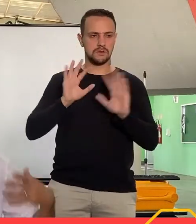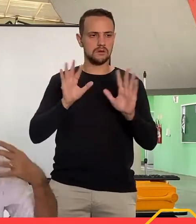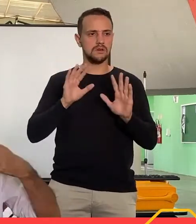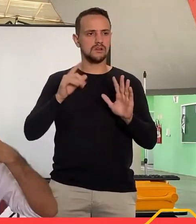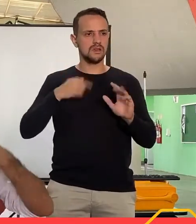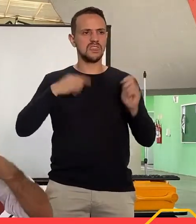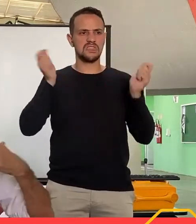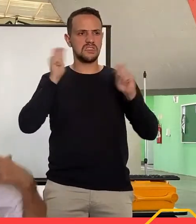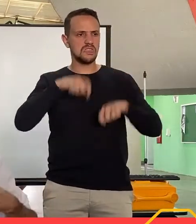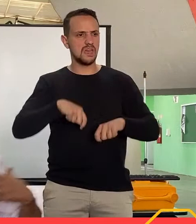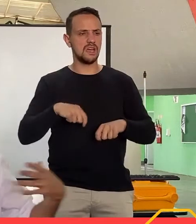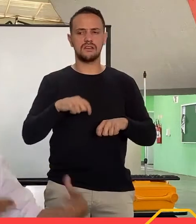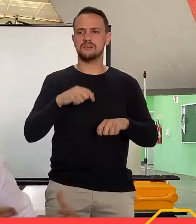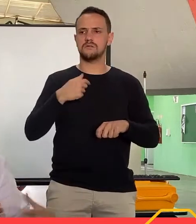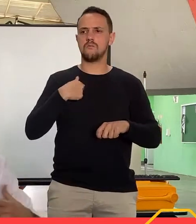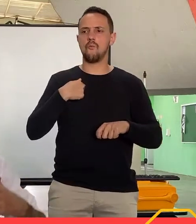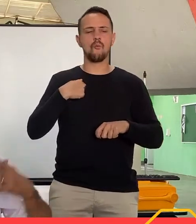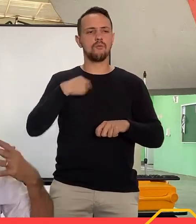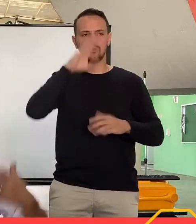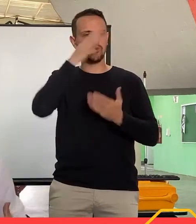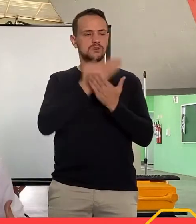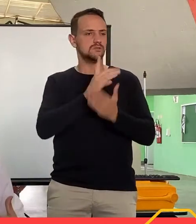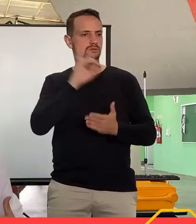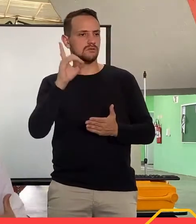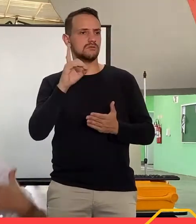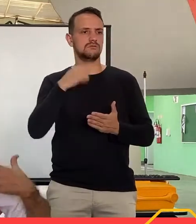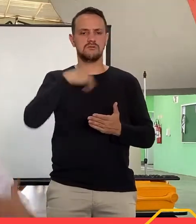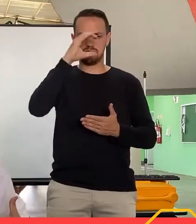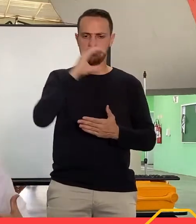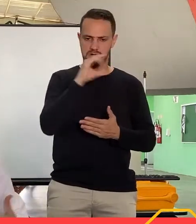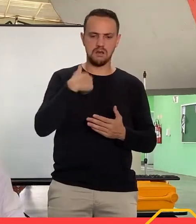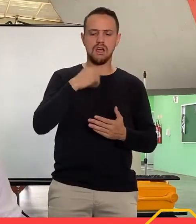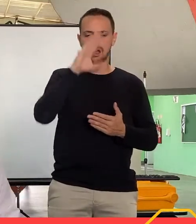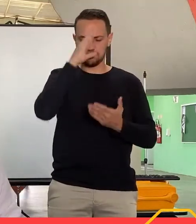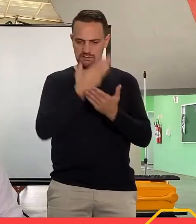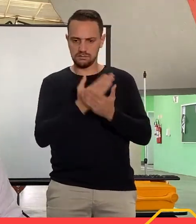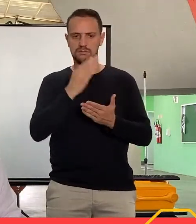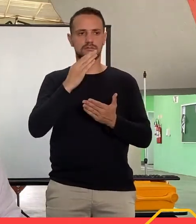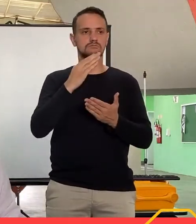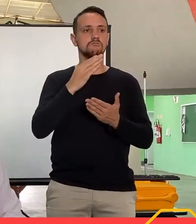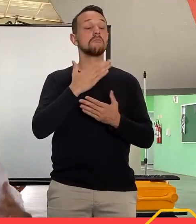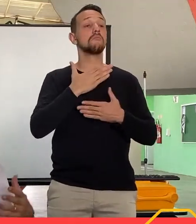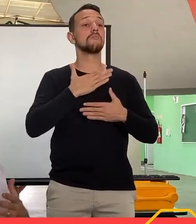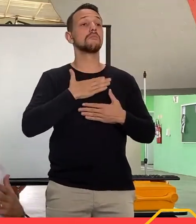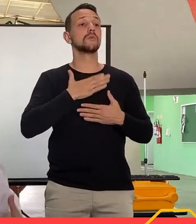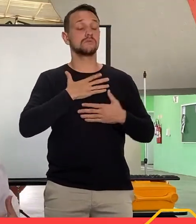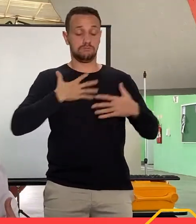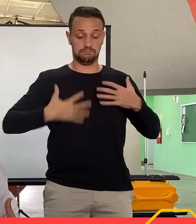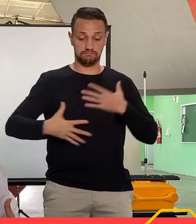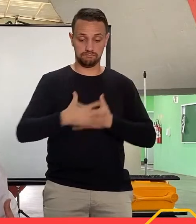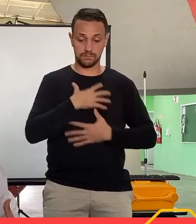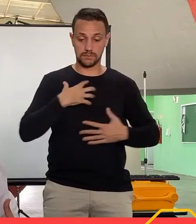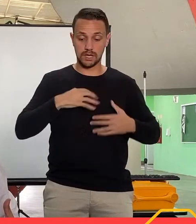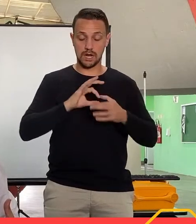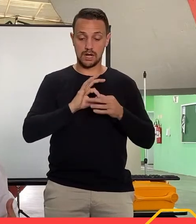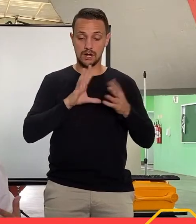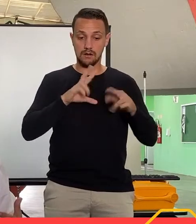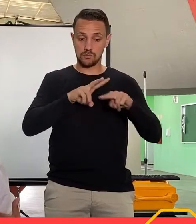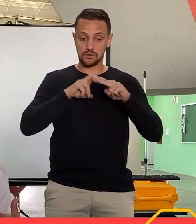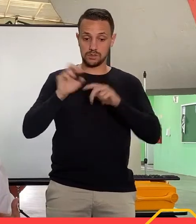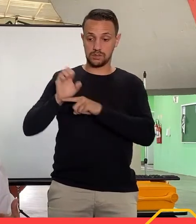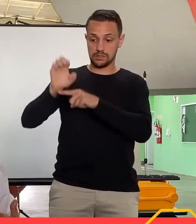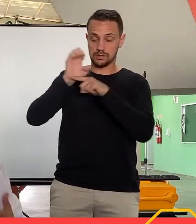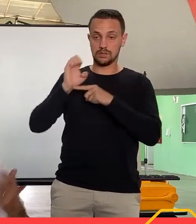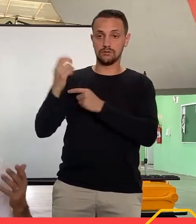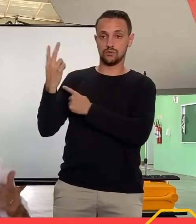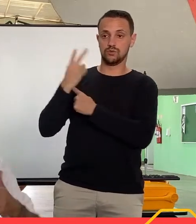posso ser ateu, posso ser judeu, posso ser cristão, e eu estou com a minha integridade assegurada pelo Estado.